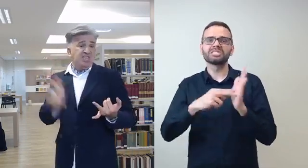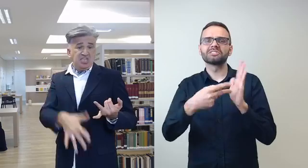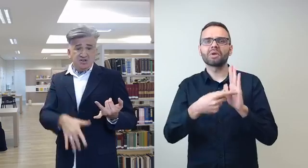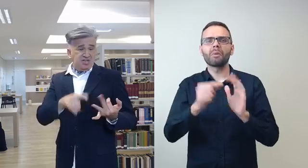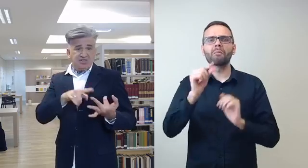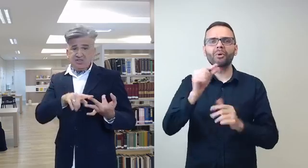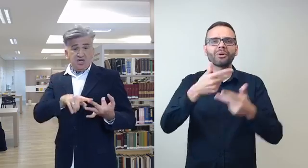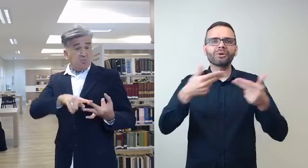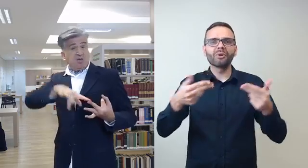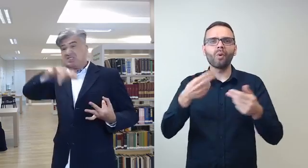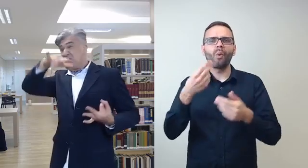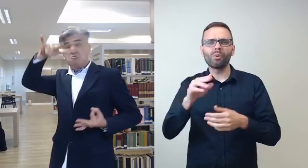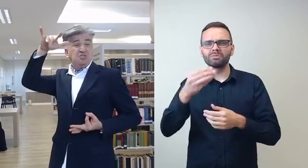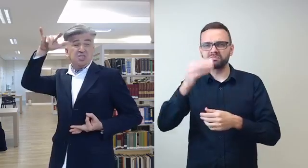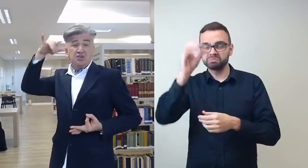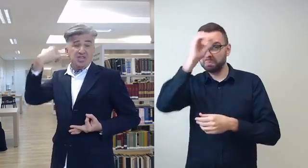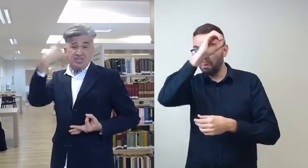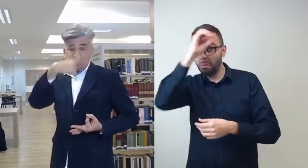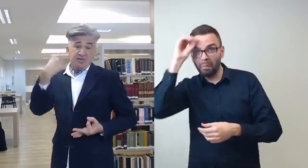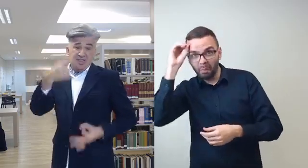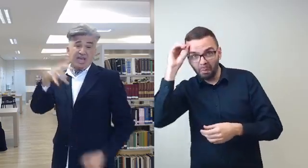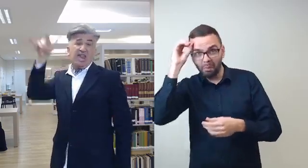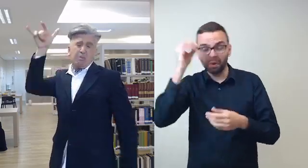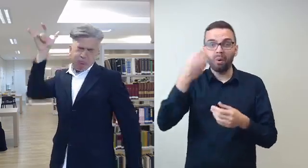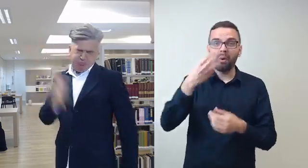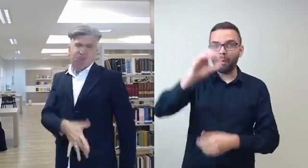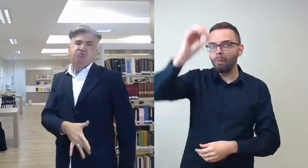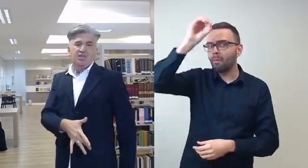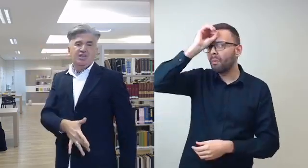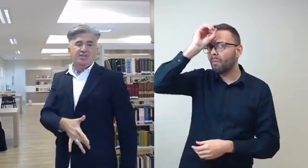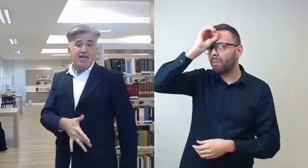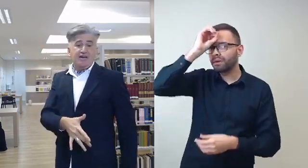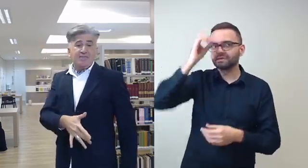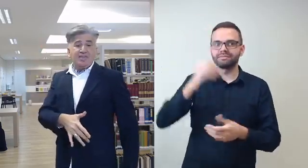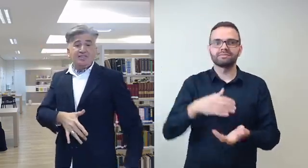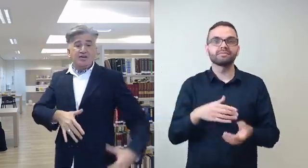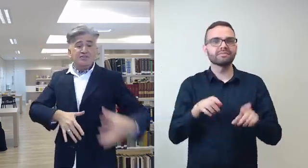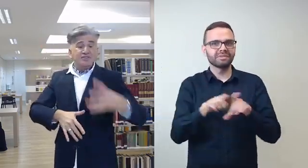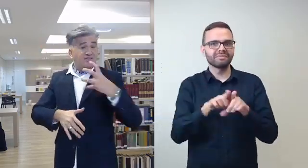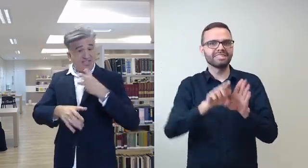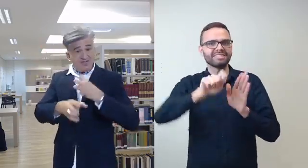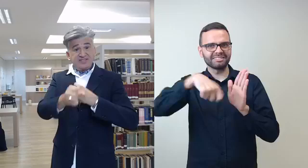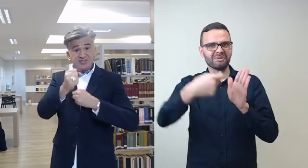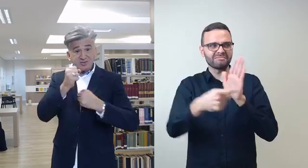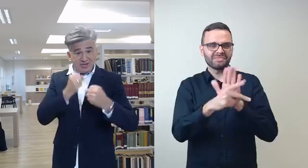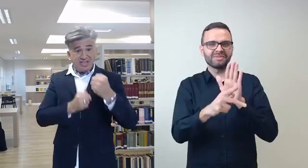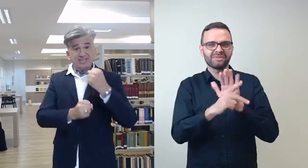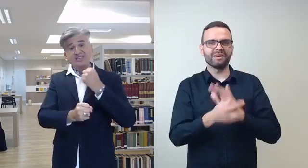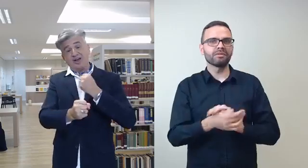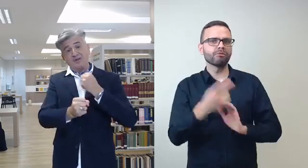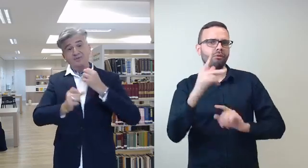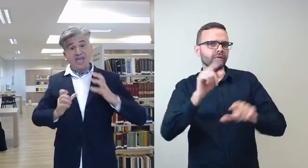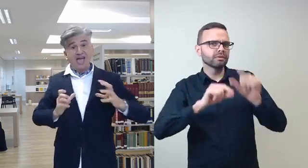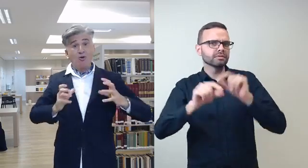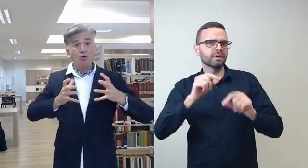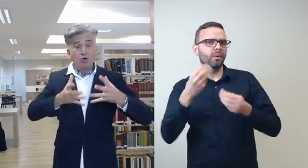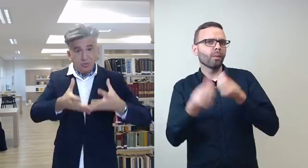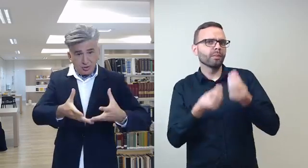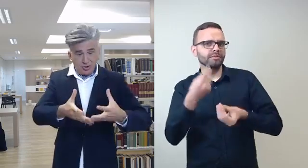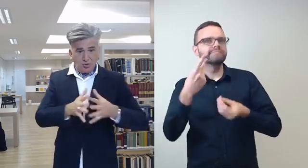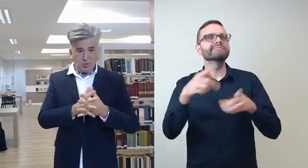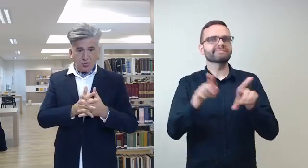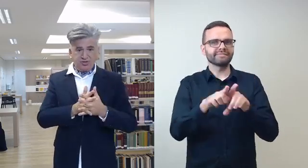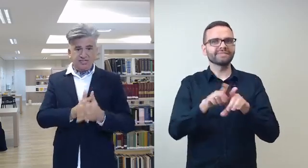ser ignorante, pode ser muito ignorante, depende da cara, né? Tá? Então você vai ter que fazer a escolha lexical de